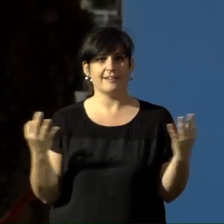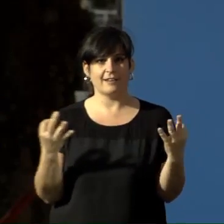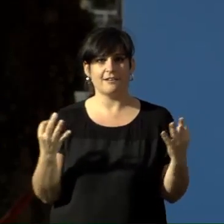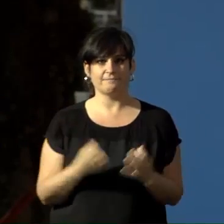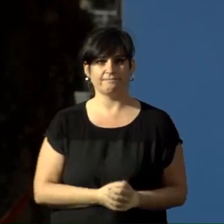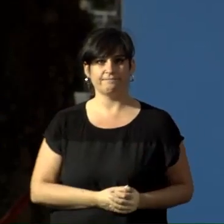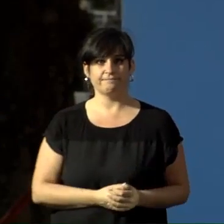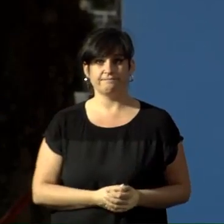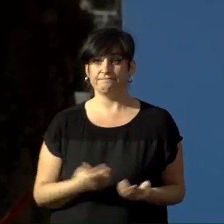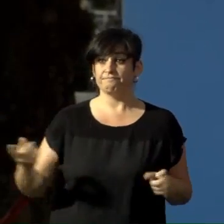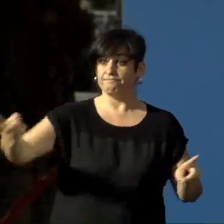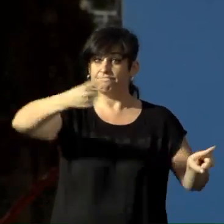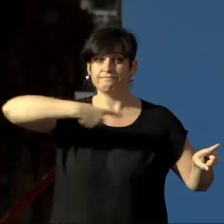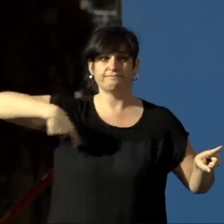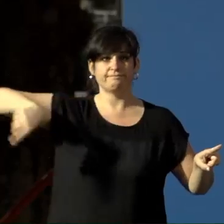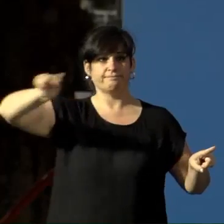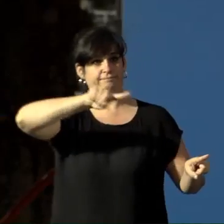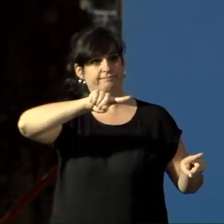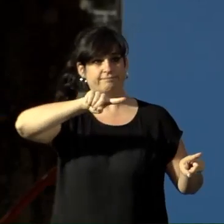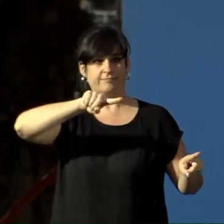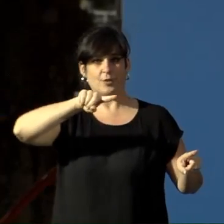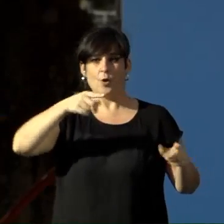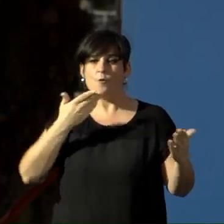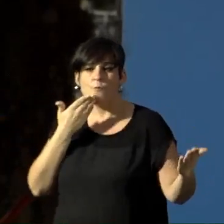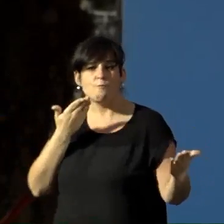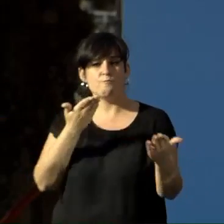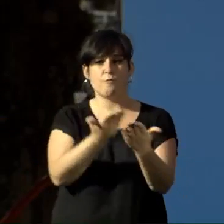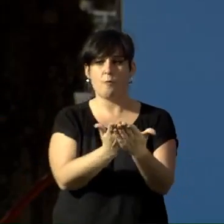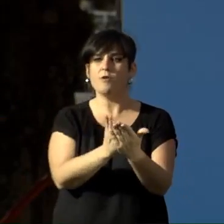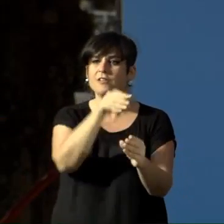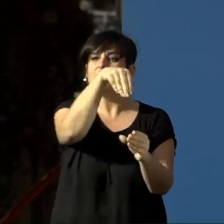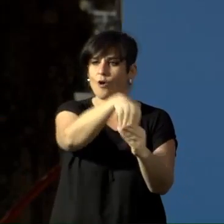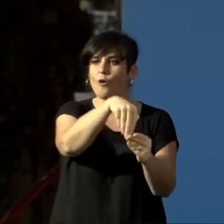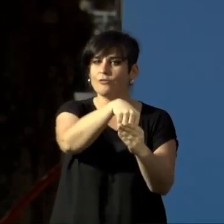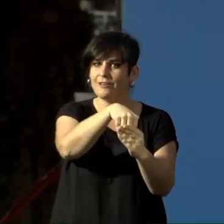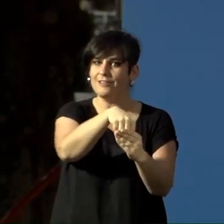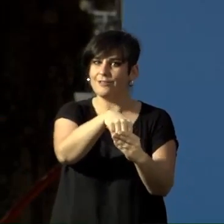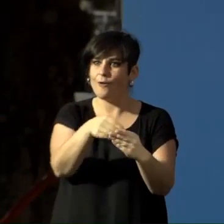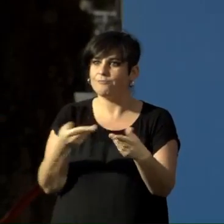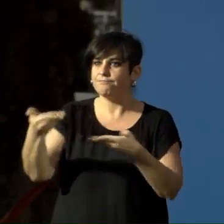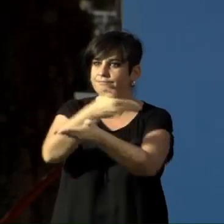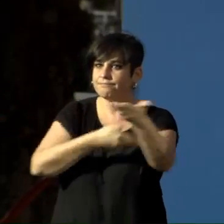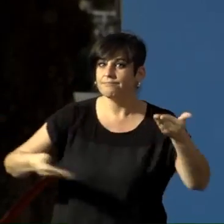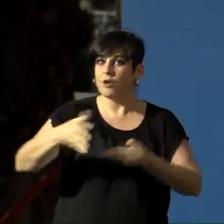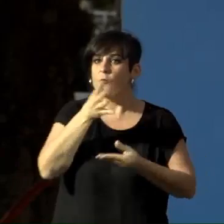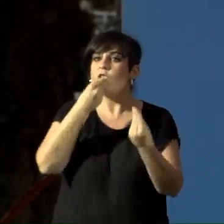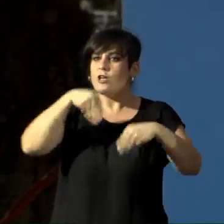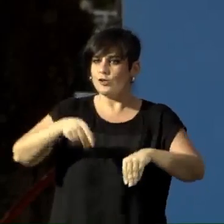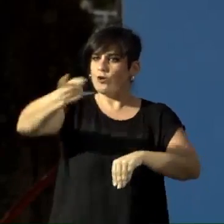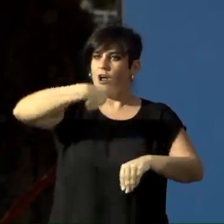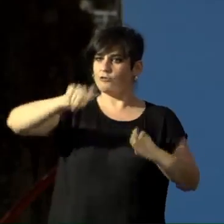e entre todas enchamos de contido as nosas propostas, porque se de historia se trata, a nosa historia vamos a facela